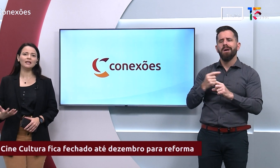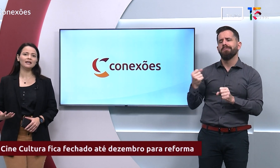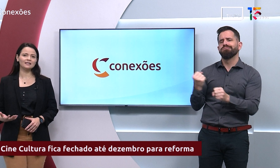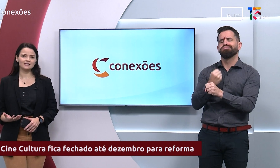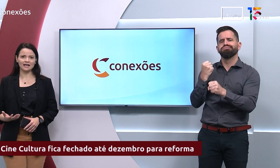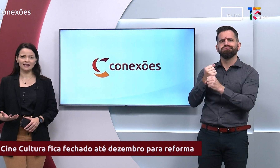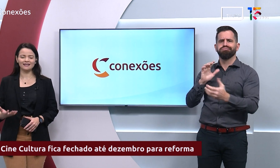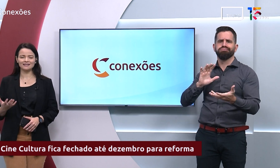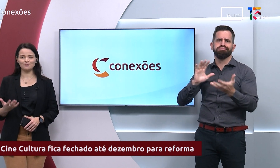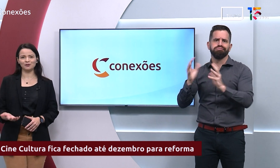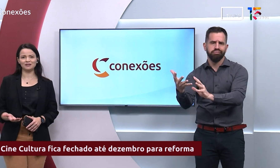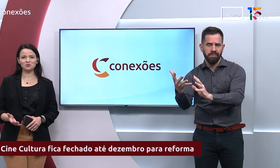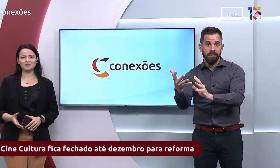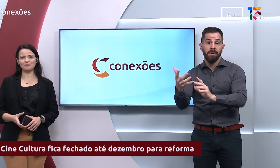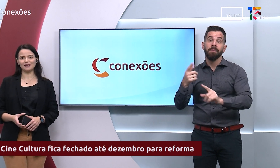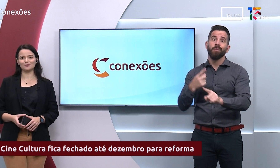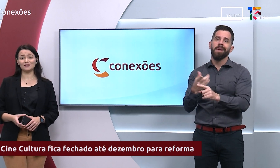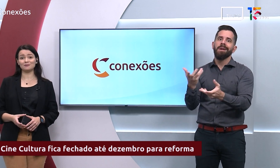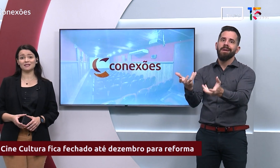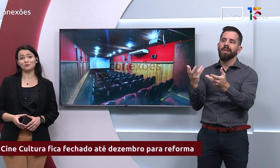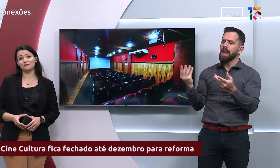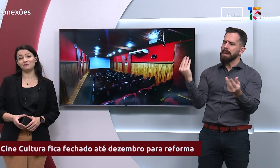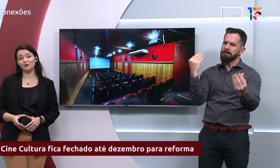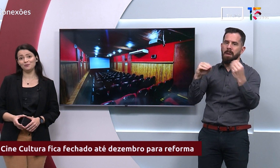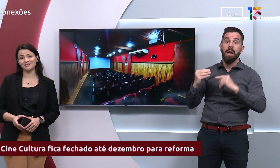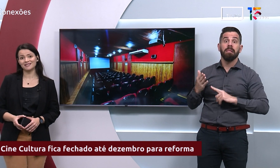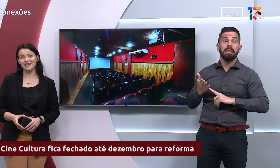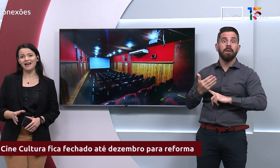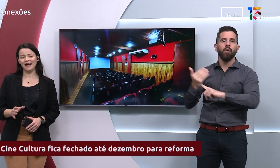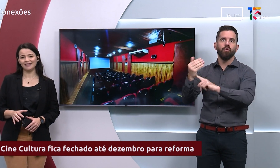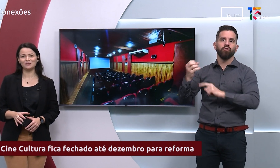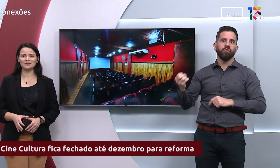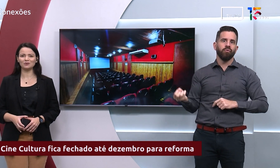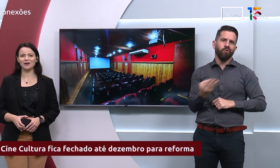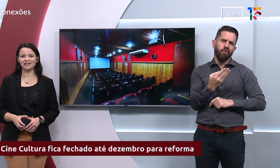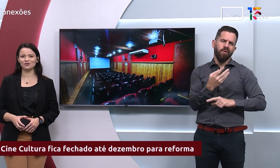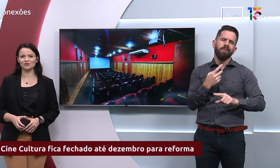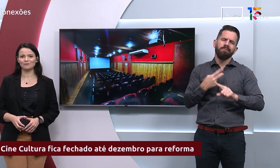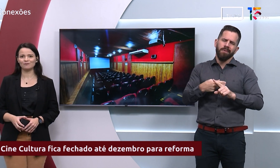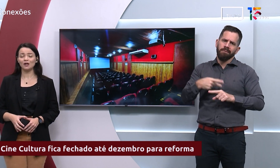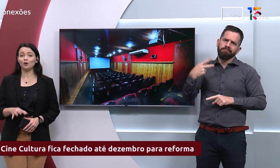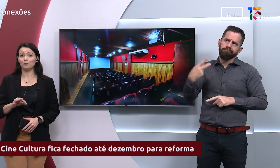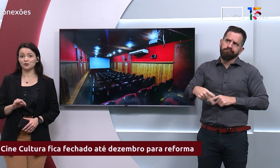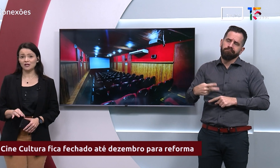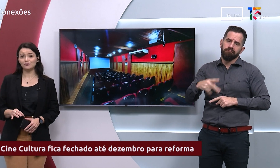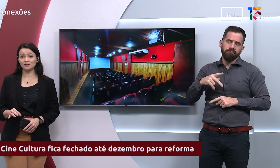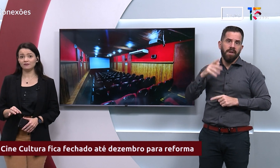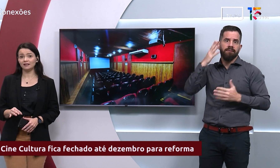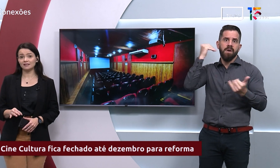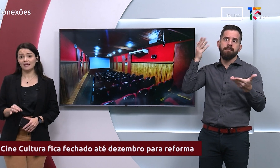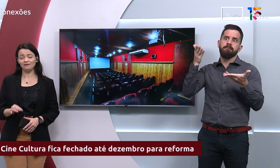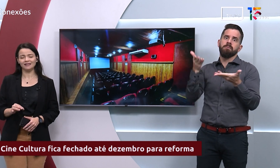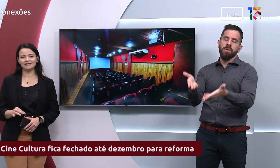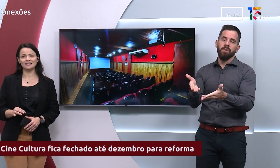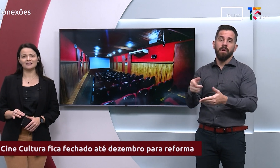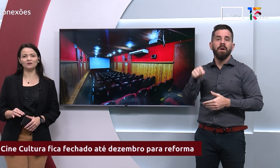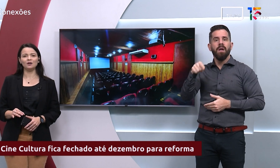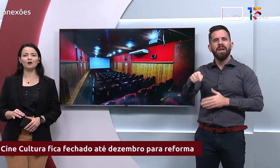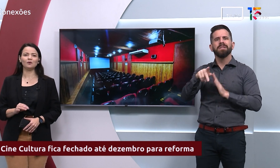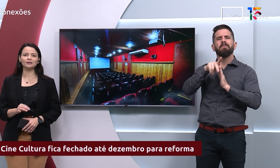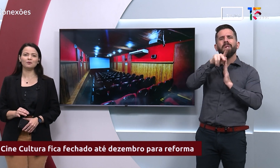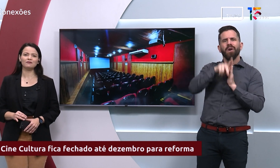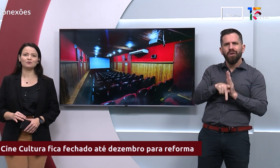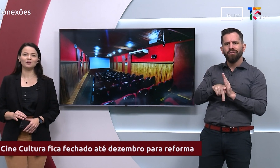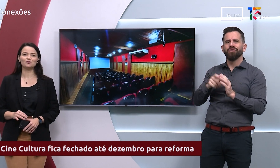pretende modernizar esse importante espaço de exibição de filmes aqui no Centro-Oeste. O projeto de